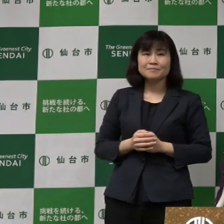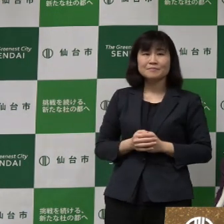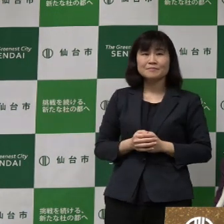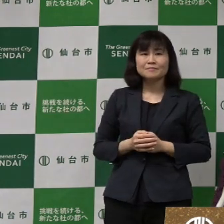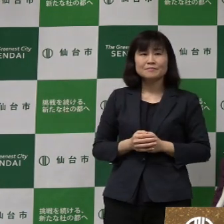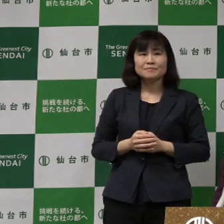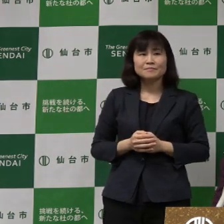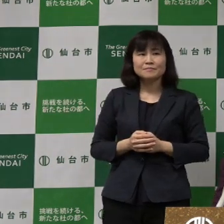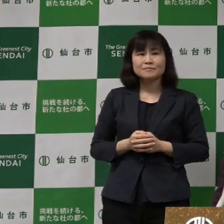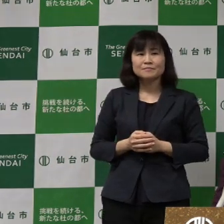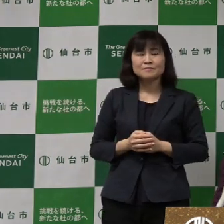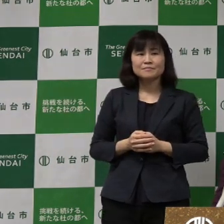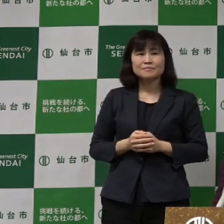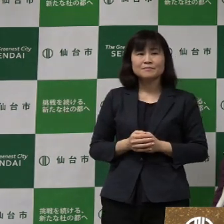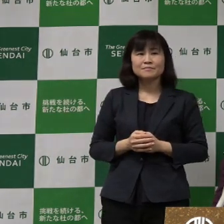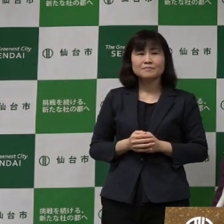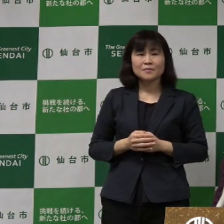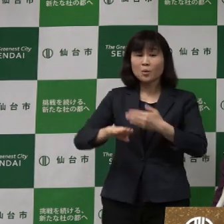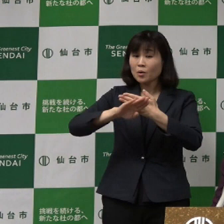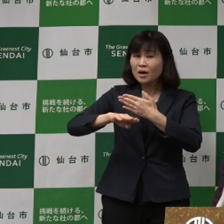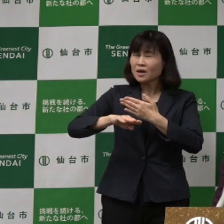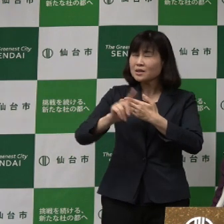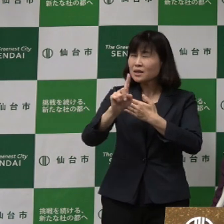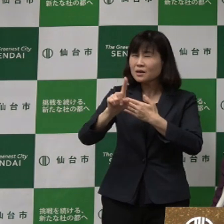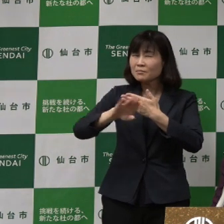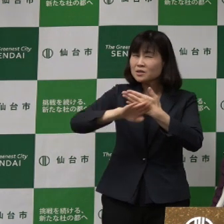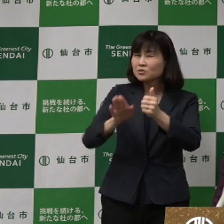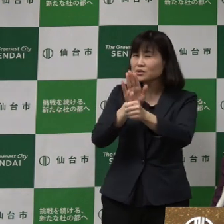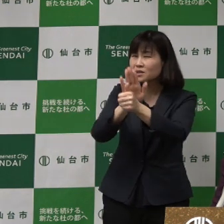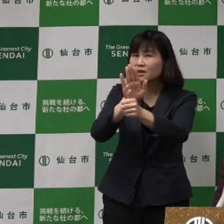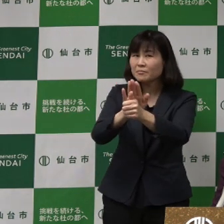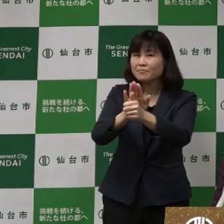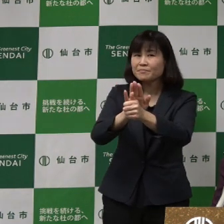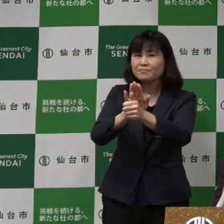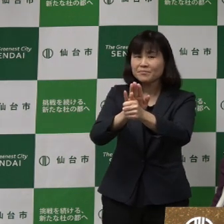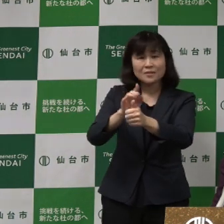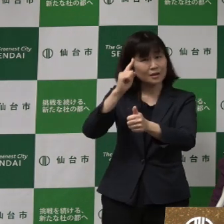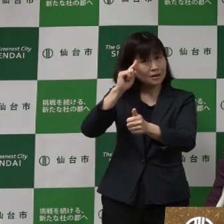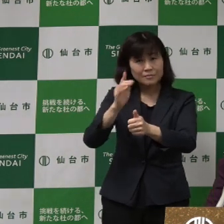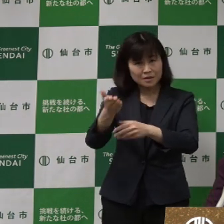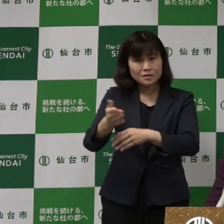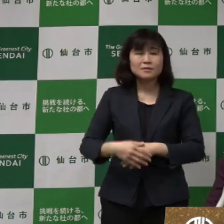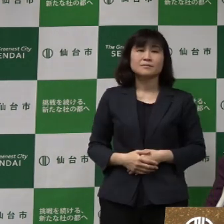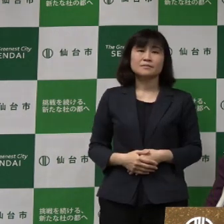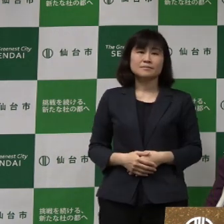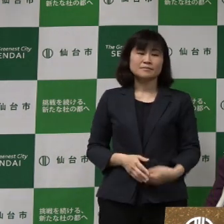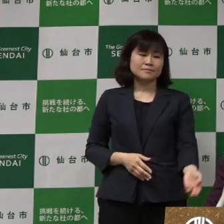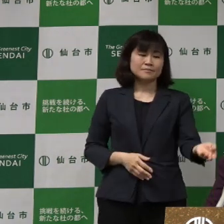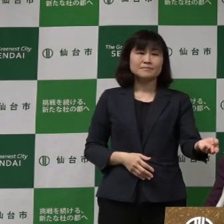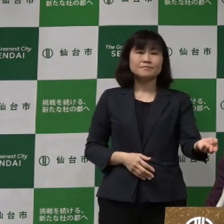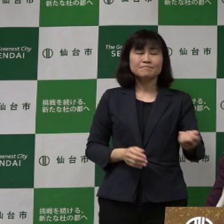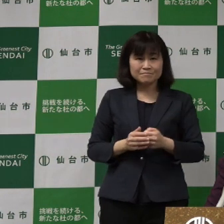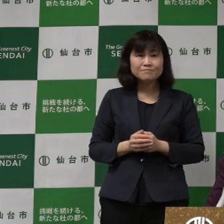で支援するようなことっていうのを考えていらっしゃらないですか。 実はですね、明日から